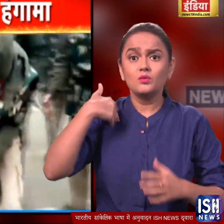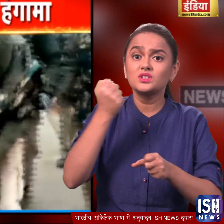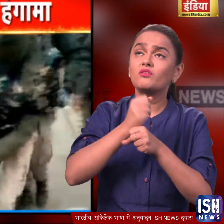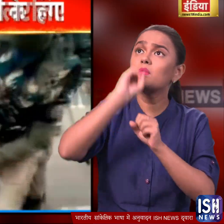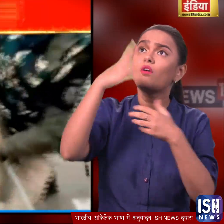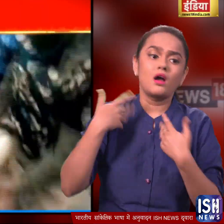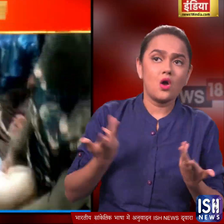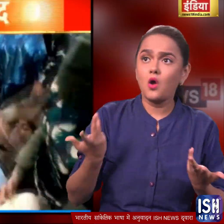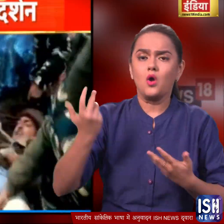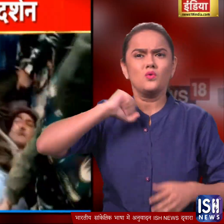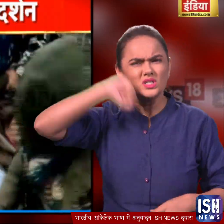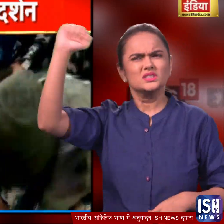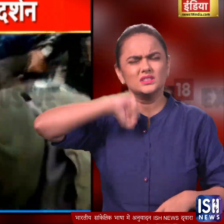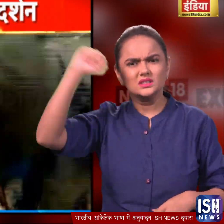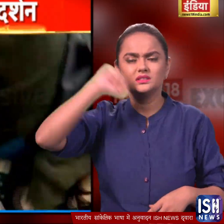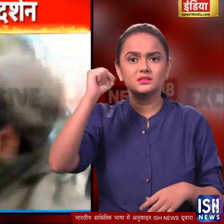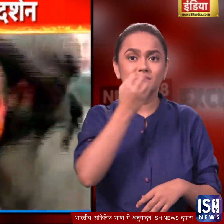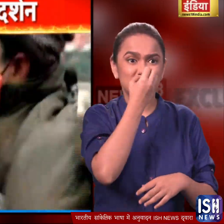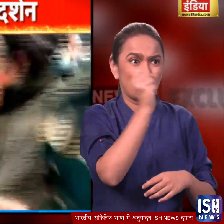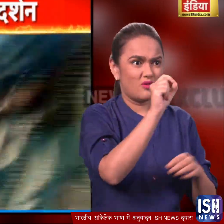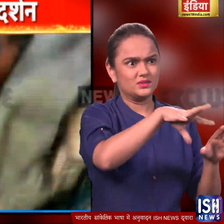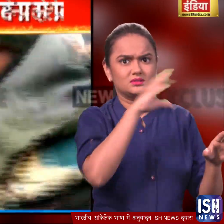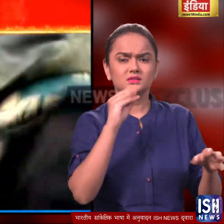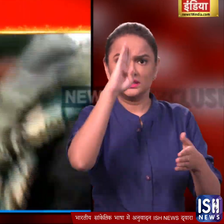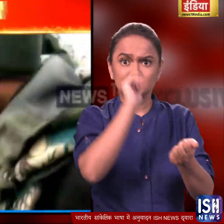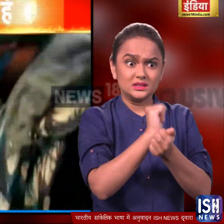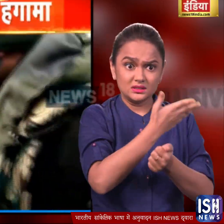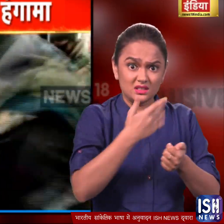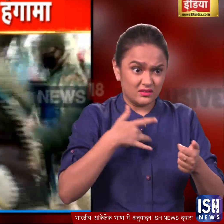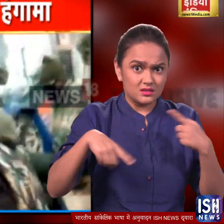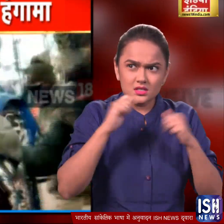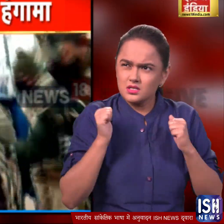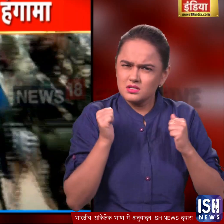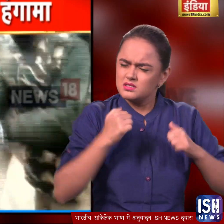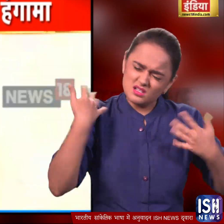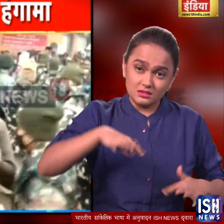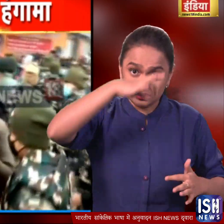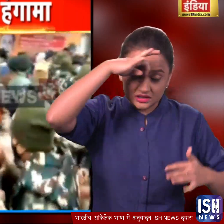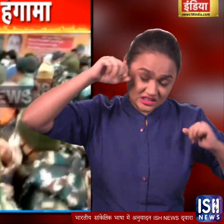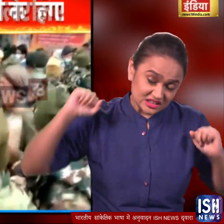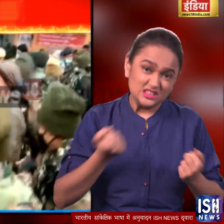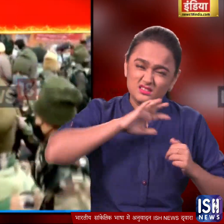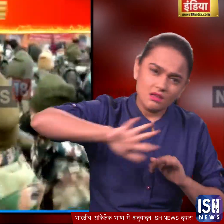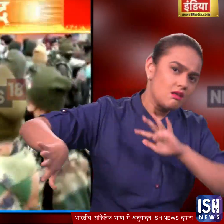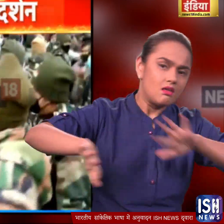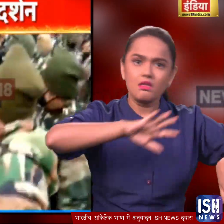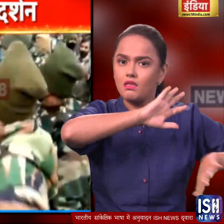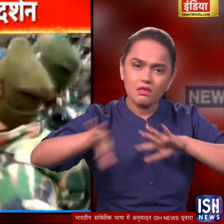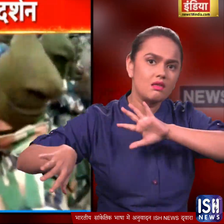इन प्रदर्शनकारियों को बीजेपी दफ्तर के सामने से हटाने के लिए पुलिस को ठंडी में भी खूब पसीना बहाना पड़ा।